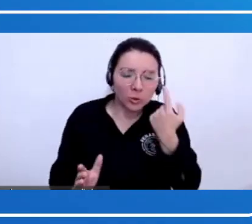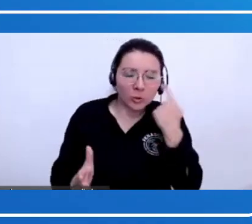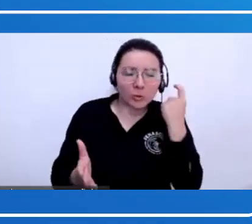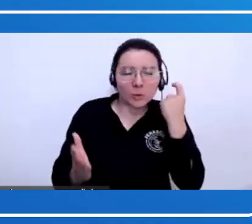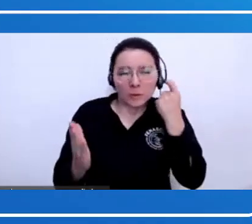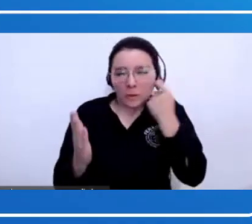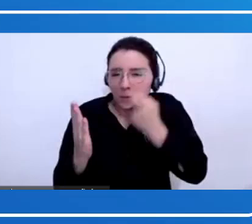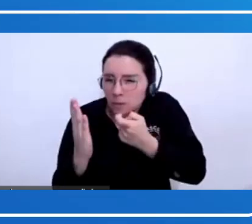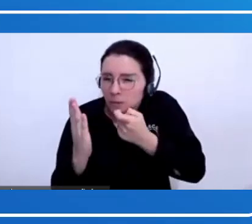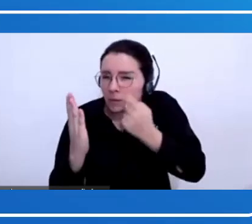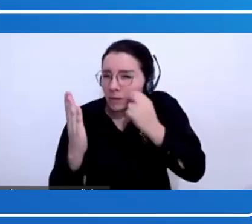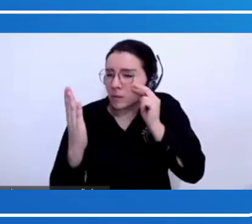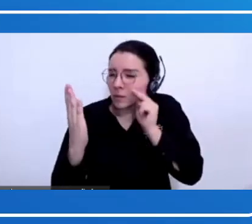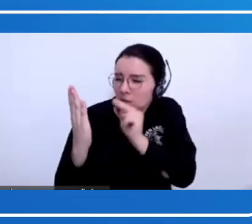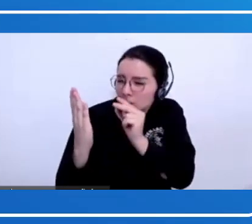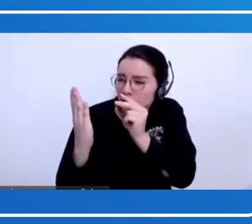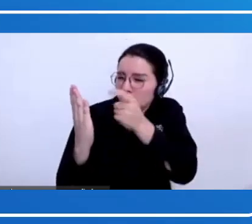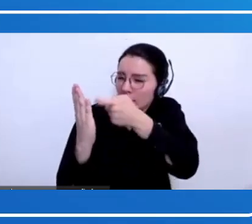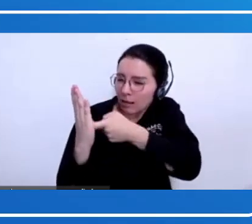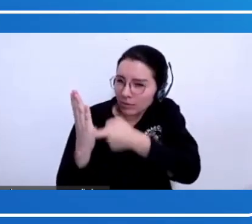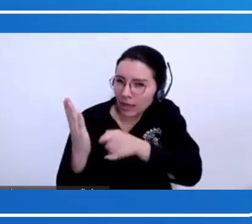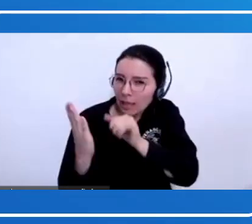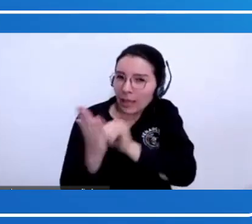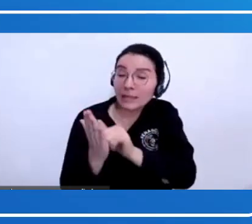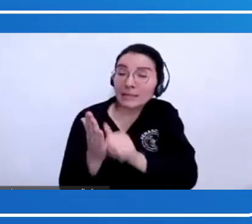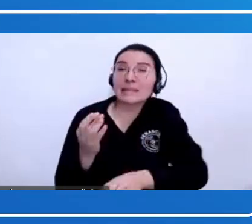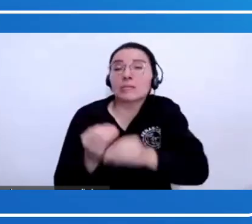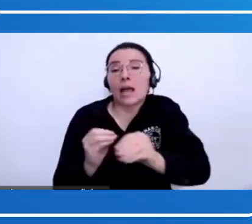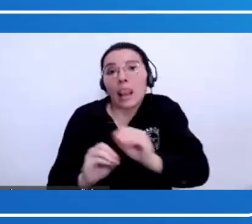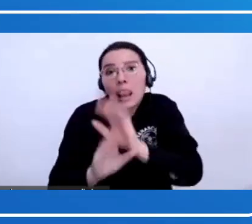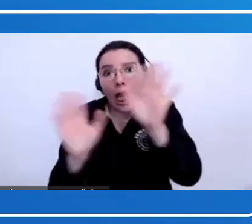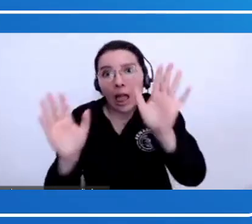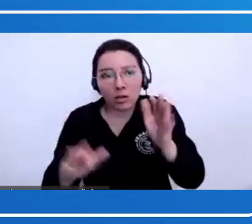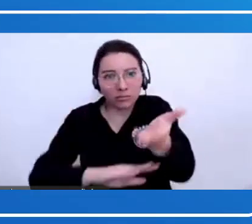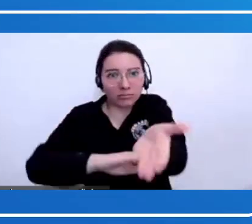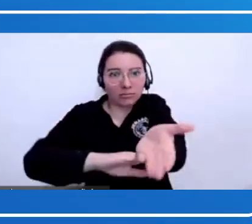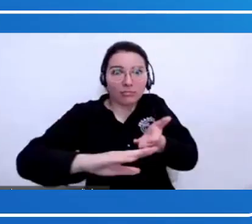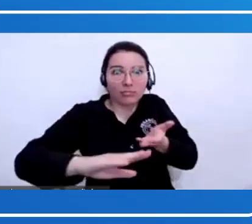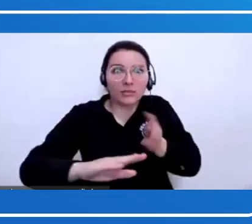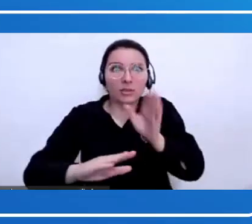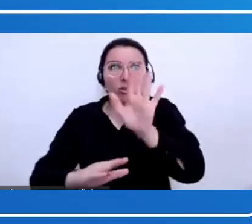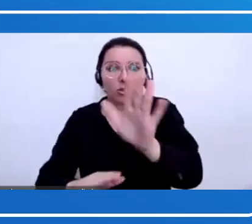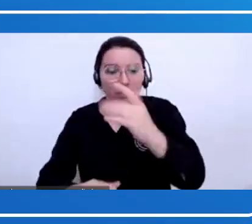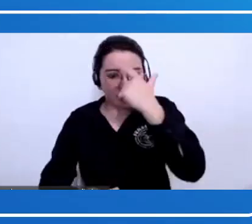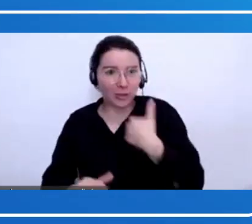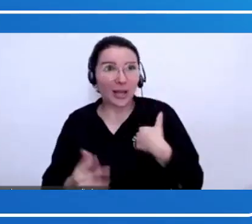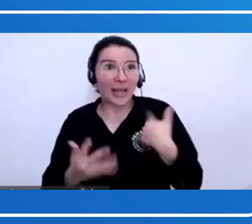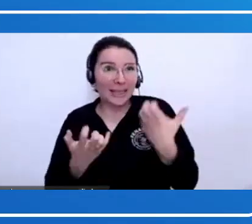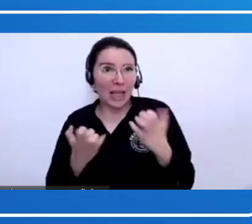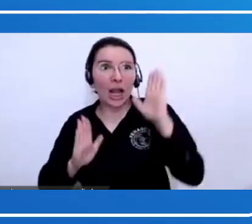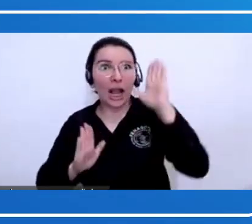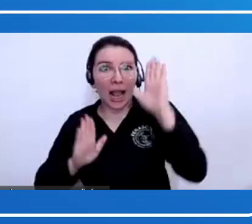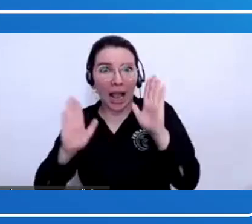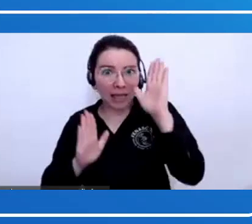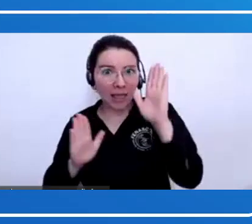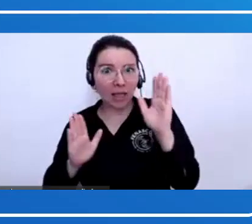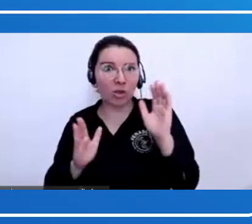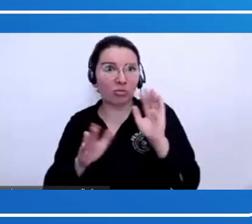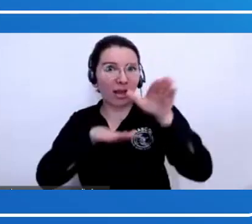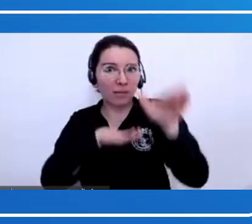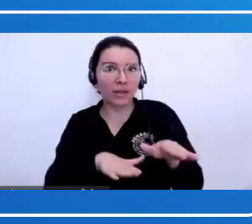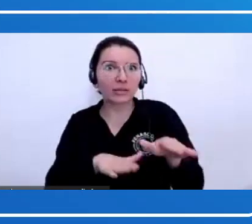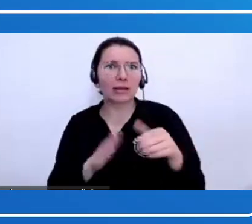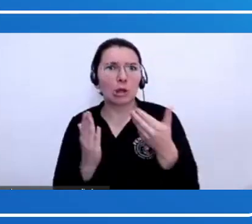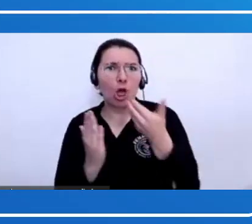como en la serie de documentación que se pide. Pero por eso, como Secretaría Técnica, estamos trabajando para que de una otra manera